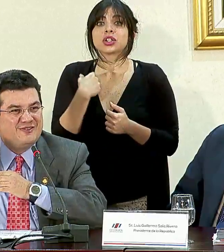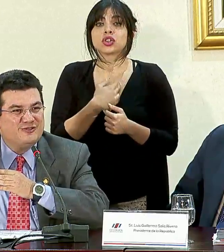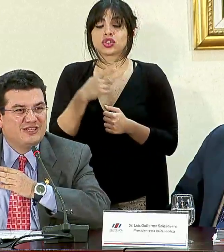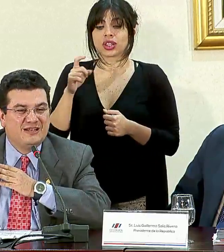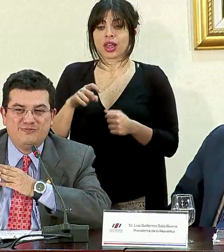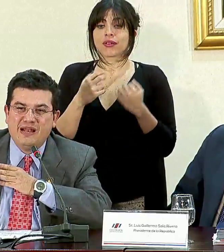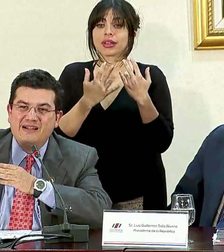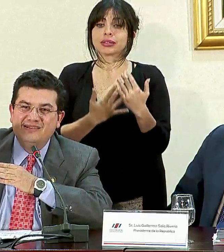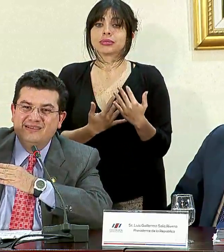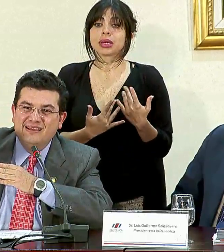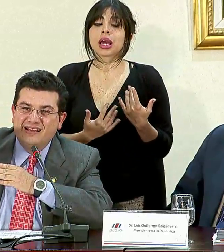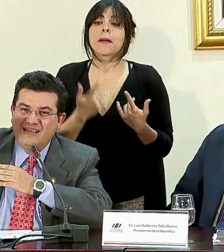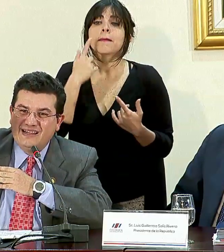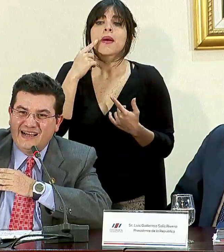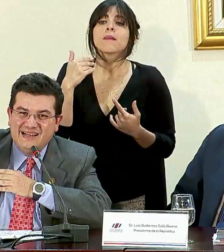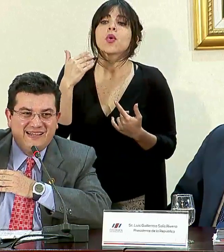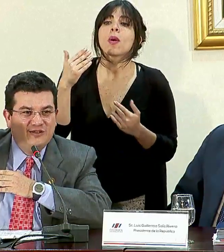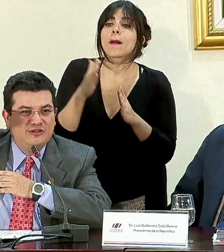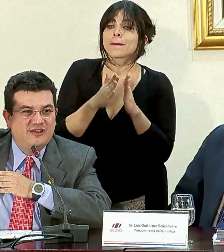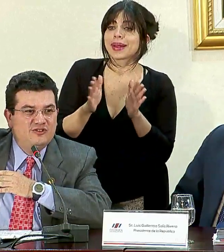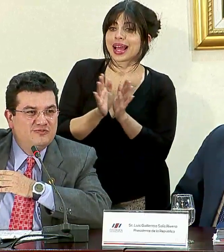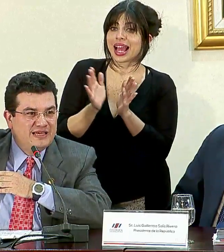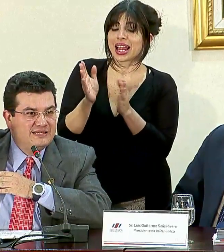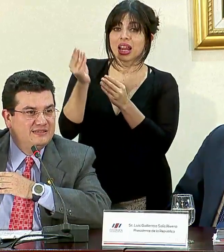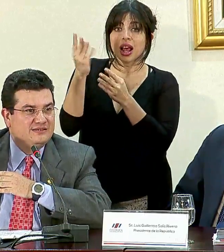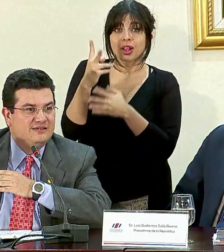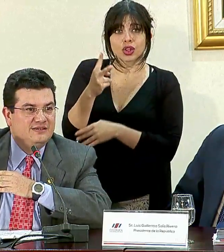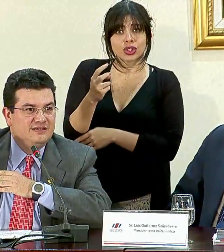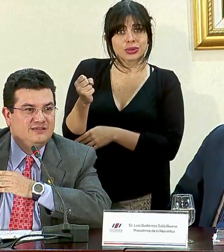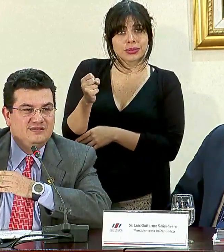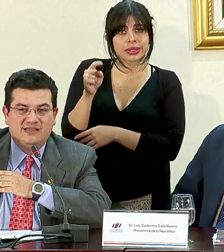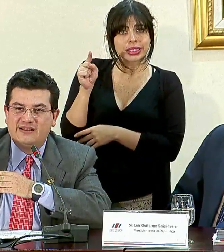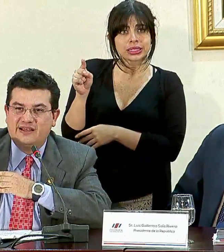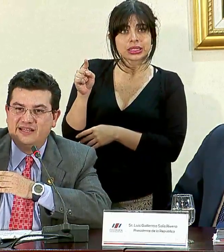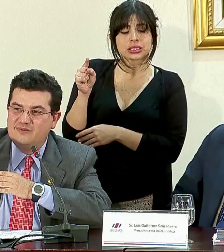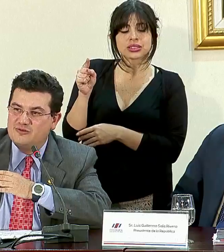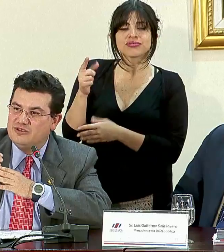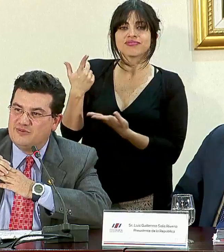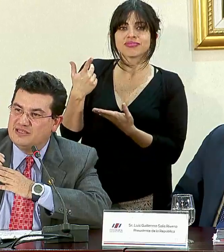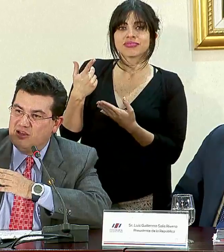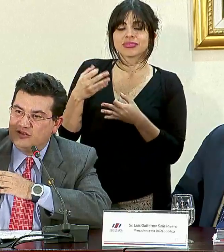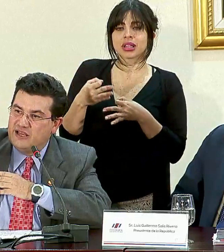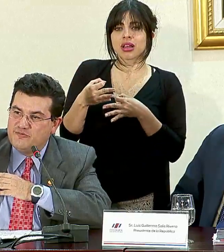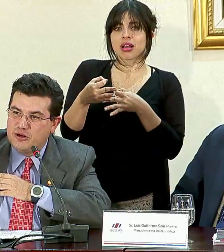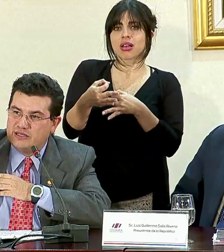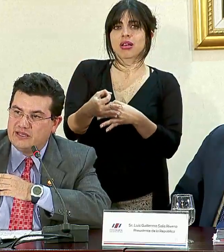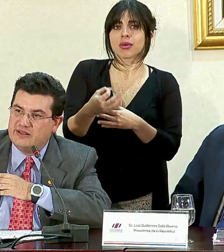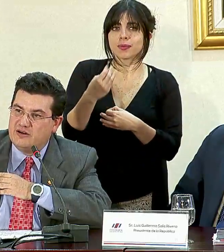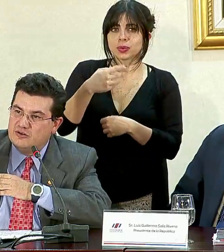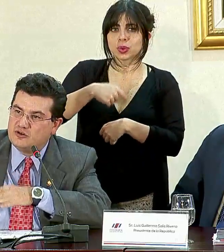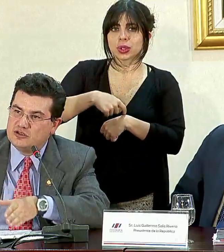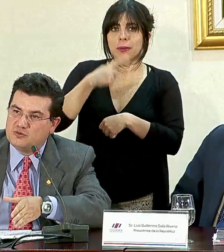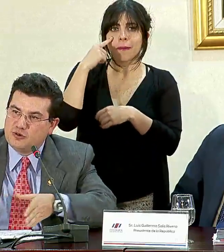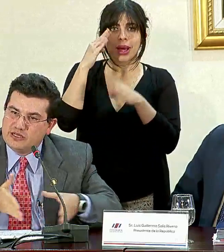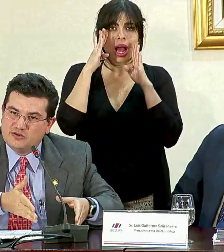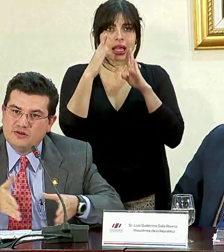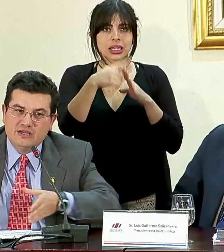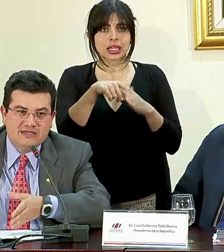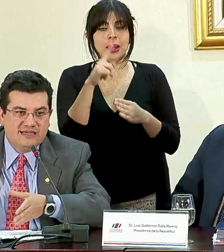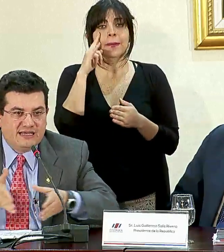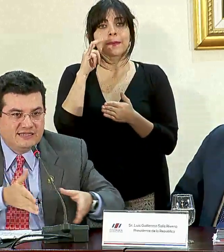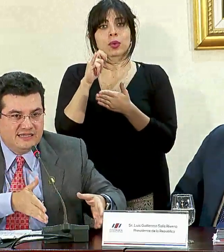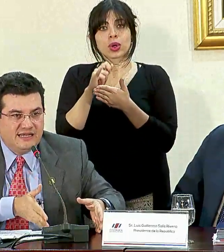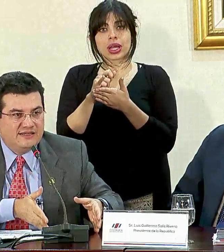que esperarnos al plan general que dura 2 meses, tardaríamos demasiado tiempo en atenderlo. Entonces, por